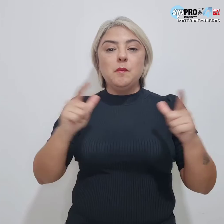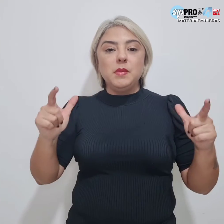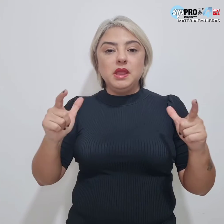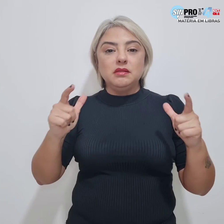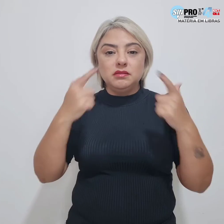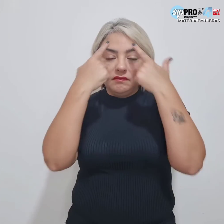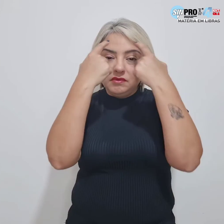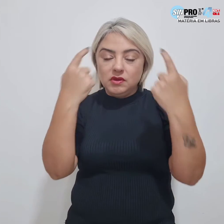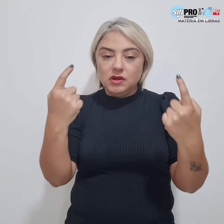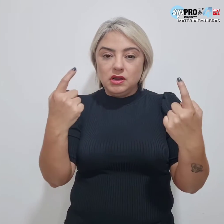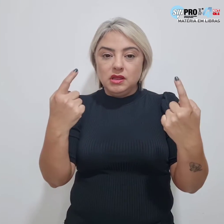negro.